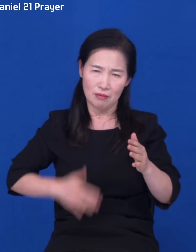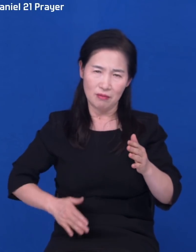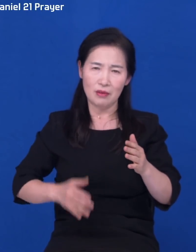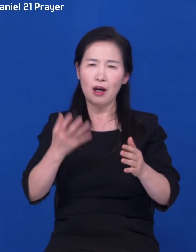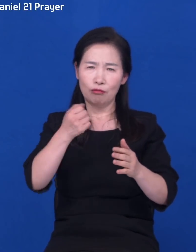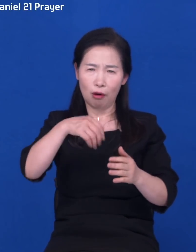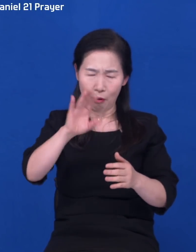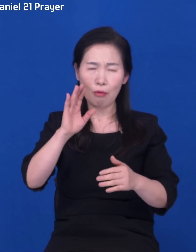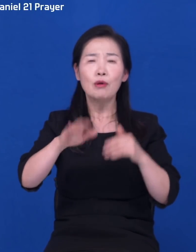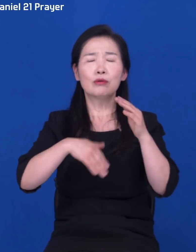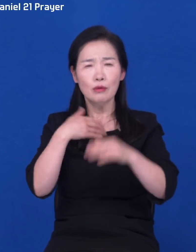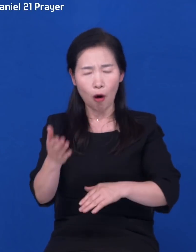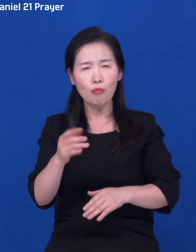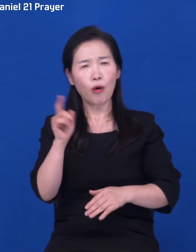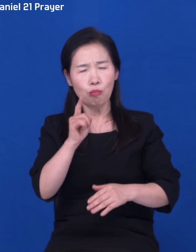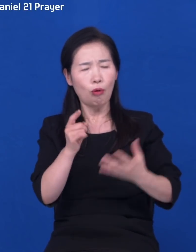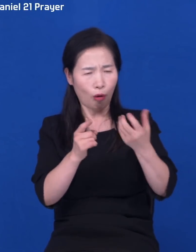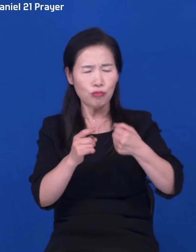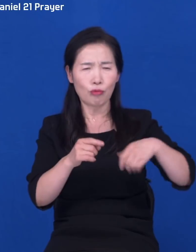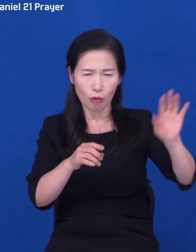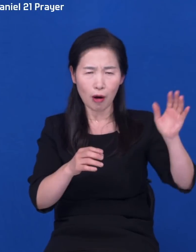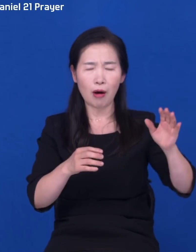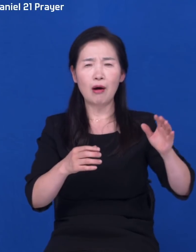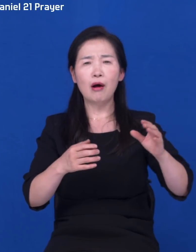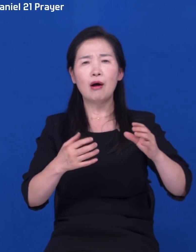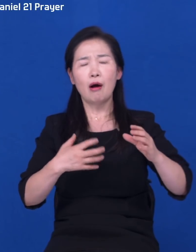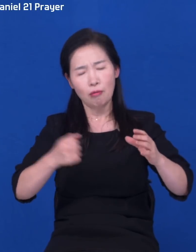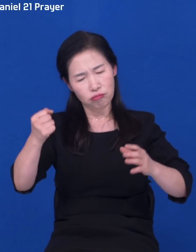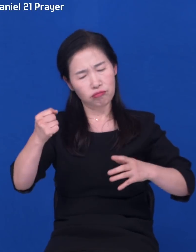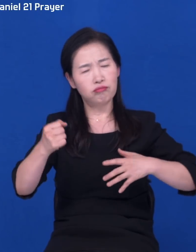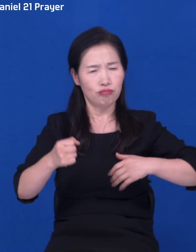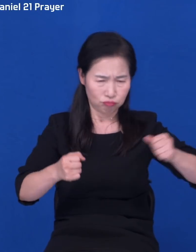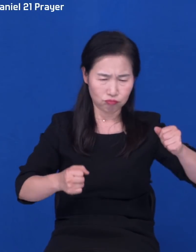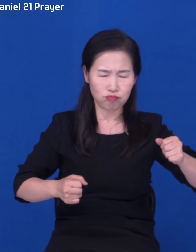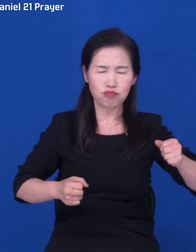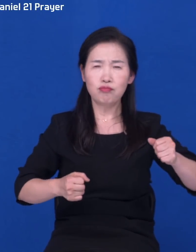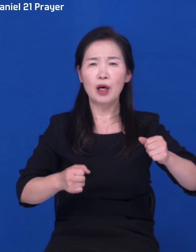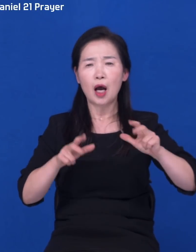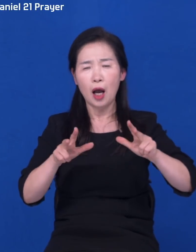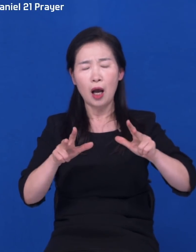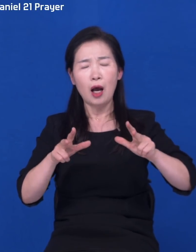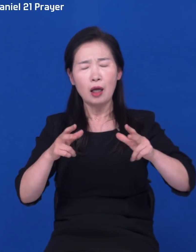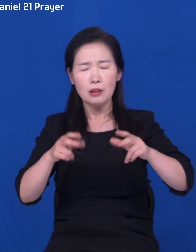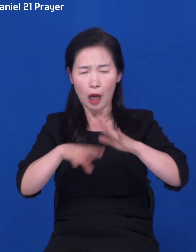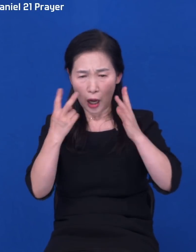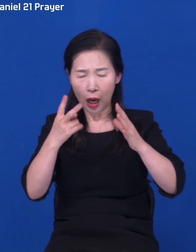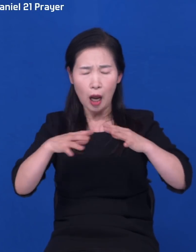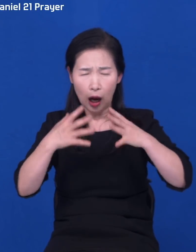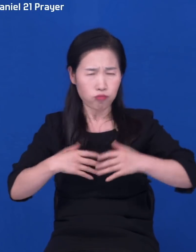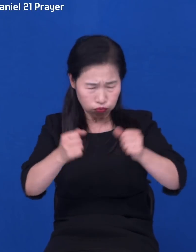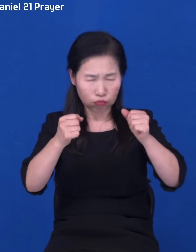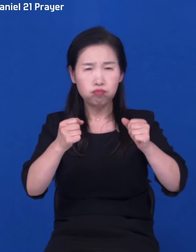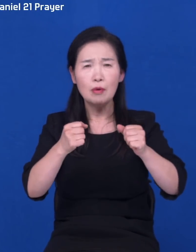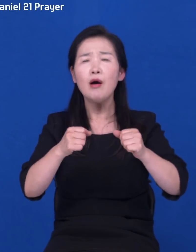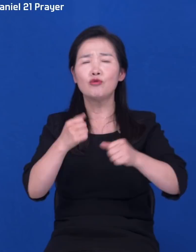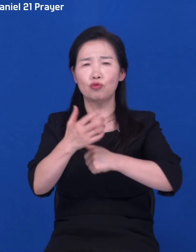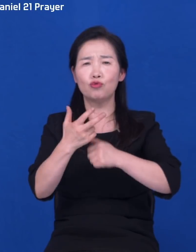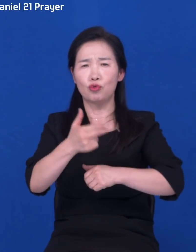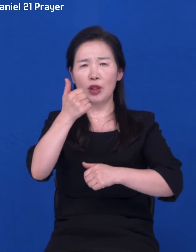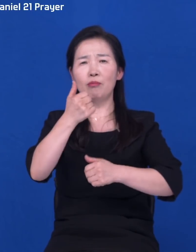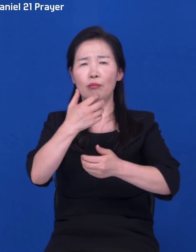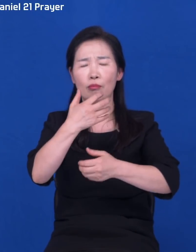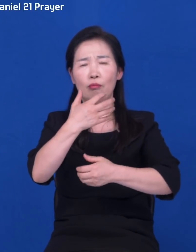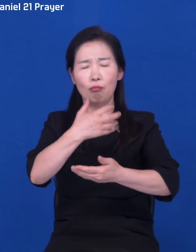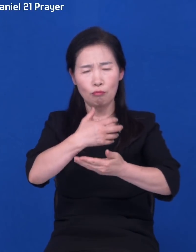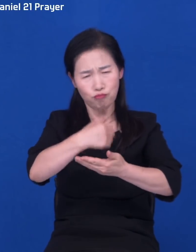다른 거 가져가고 따로따로 가져가든 지금 한꺼번에 가져가시든 주님 마음 아니야. 근데 왜 넌 자꾸 줬다 뺏었다